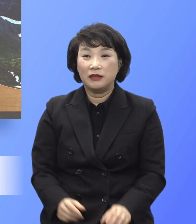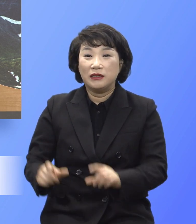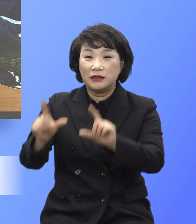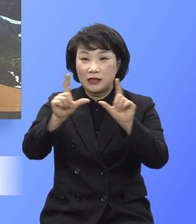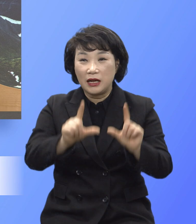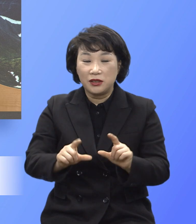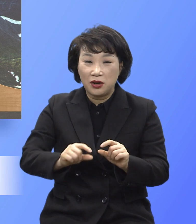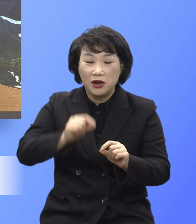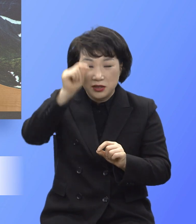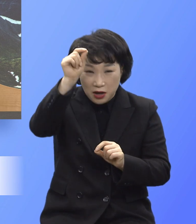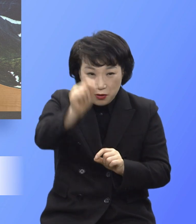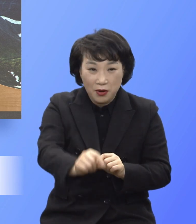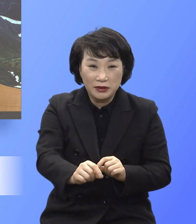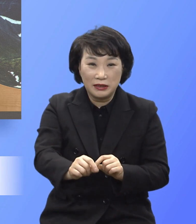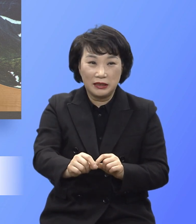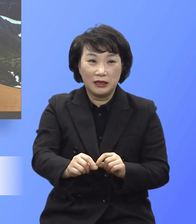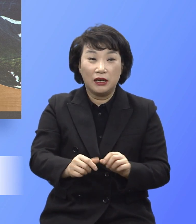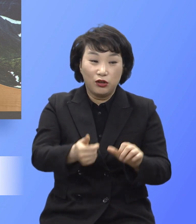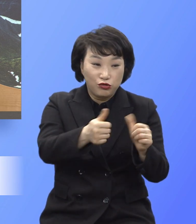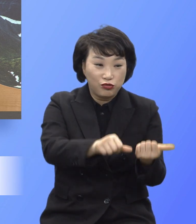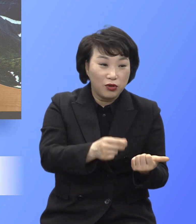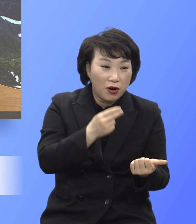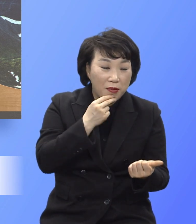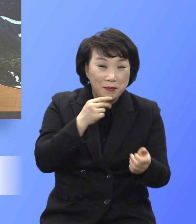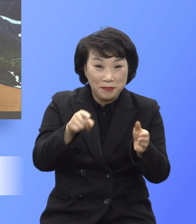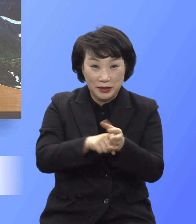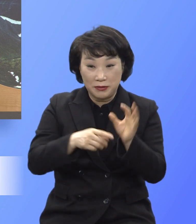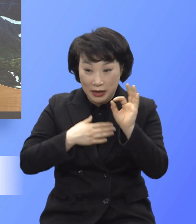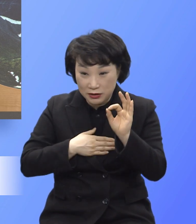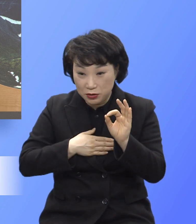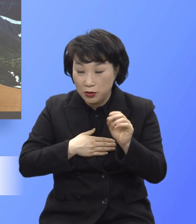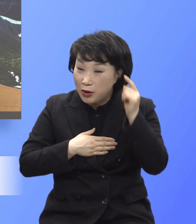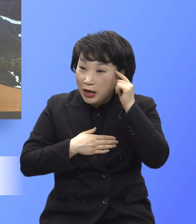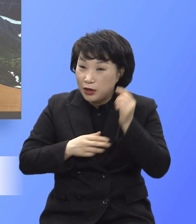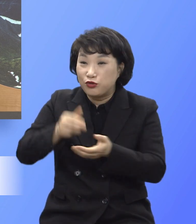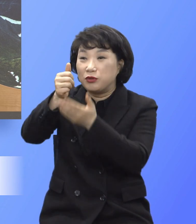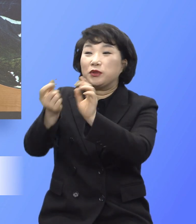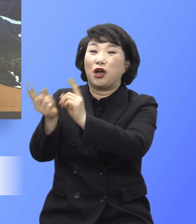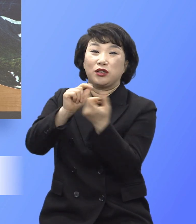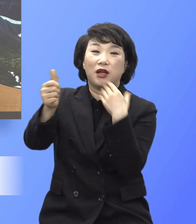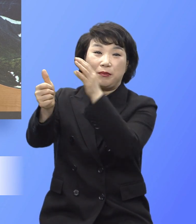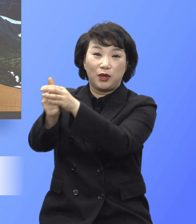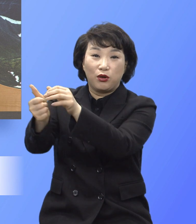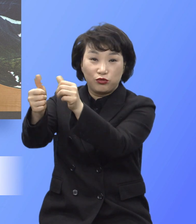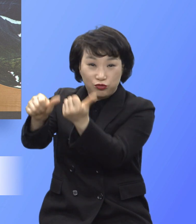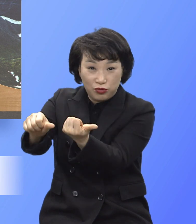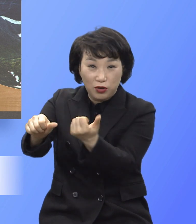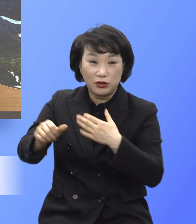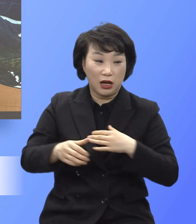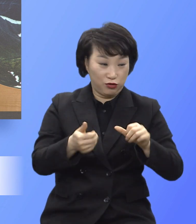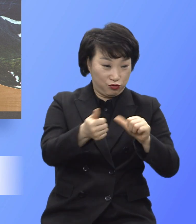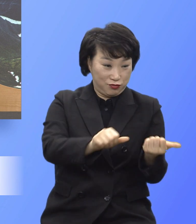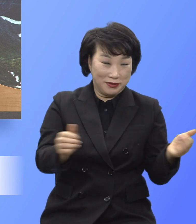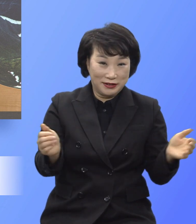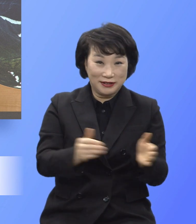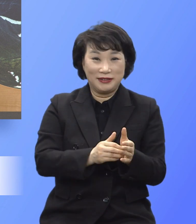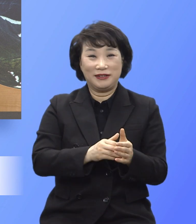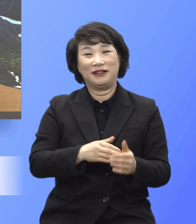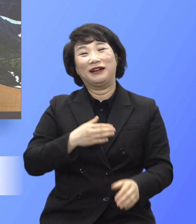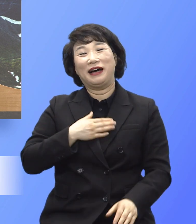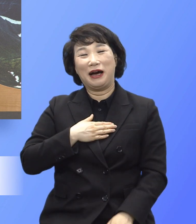영원히 죽지 않는 믿음. 왜? 주님이 대신 죽었으니 나는 죽을 이유가 없어졌다